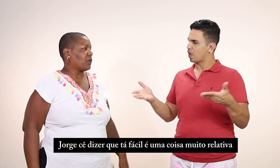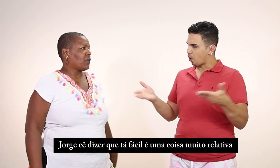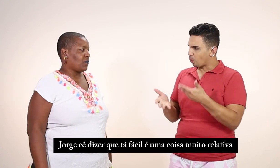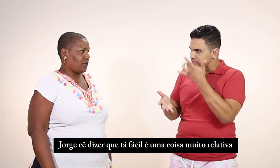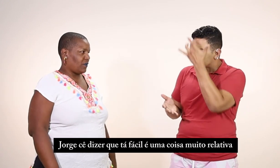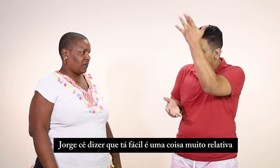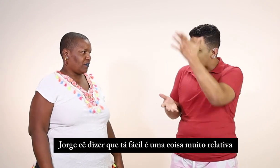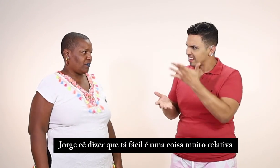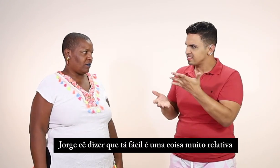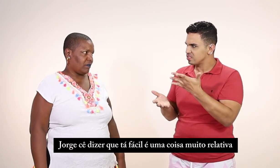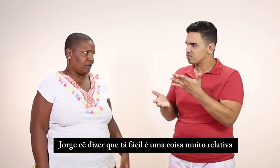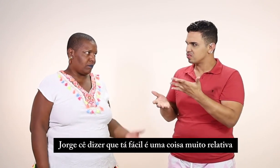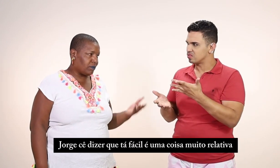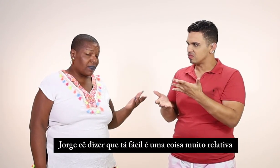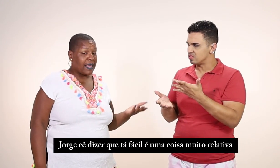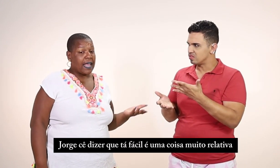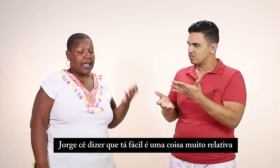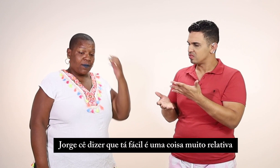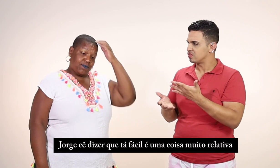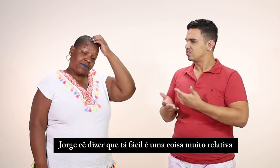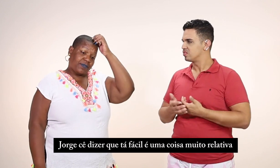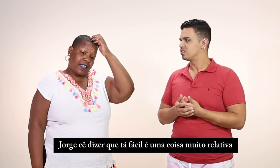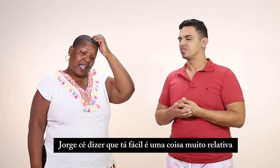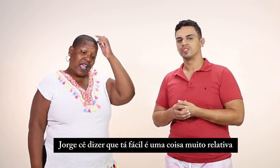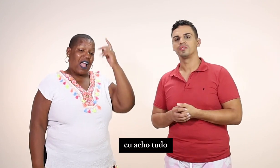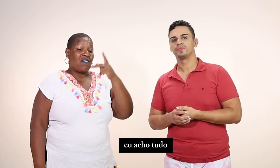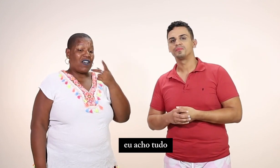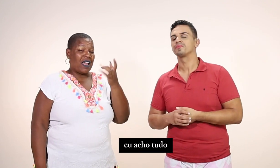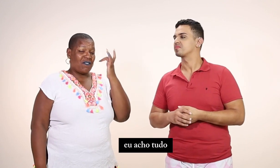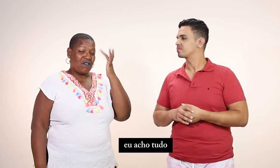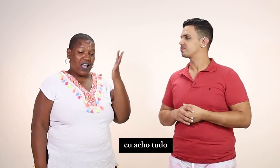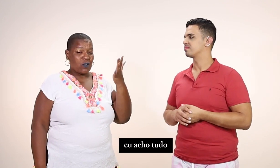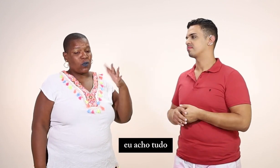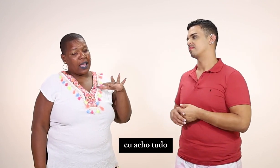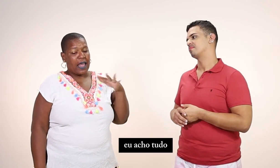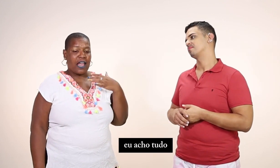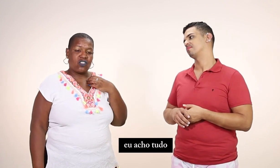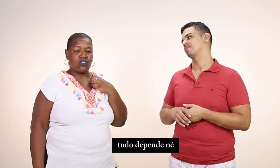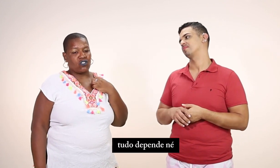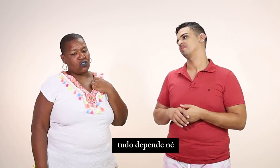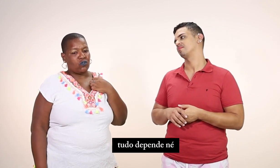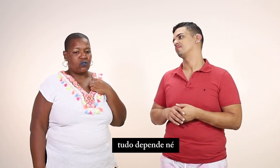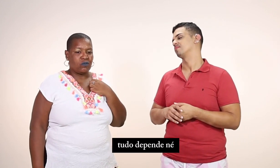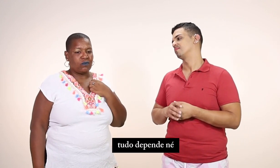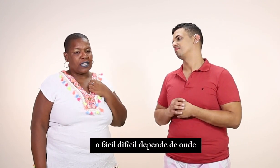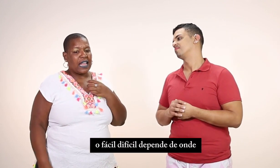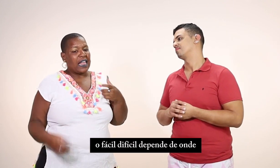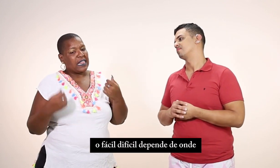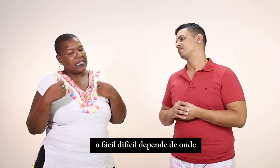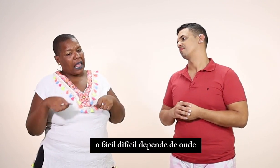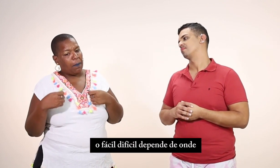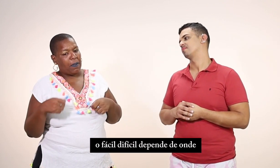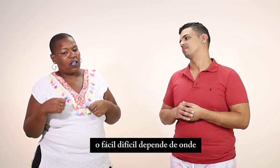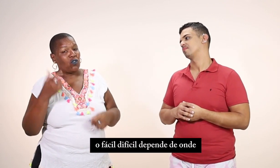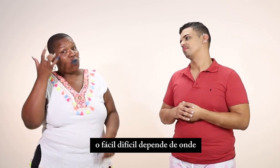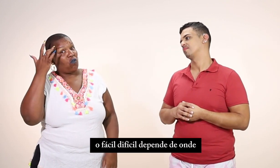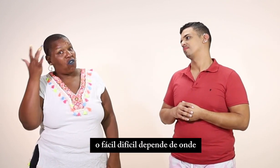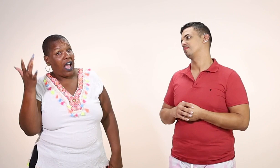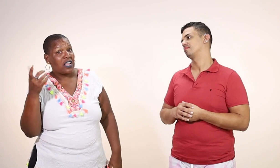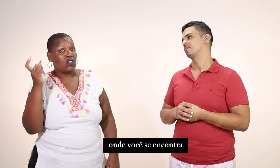Jorge? Você dizer que tá fácil é uma coisa muito relativa, eu acho. Tudo depende, né? O fácil e o difícil depende de onde